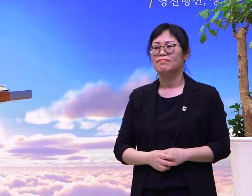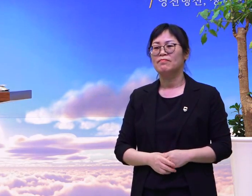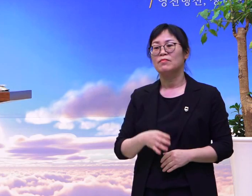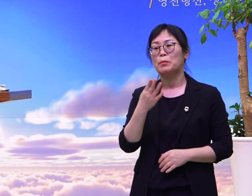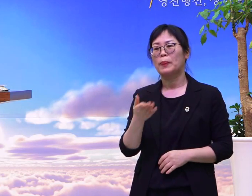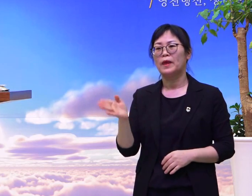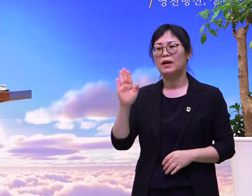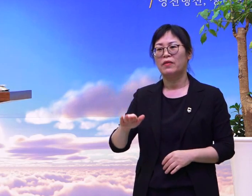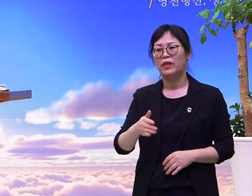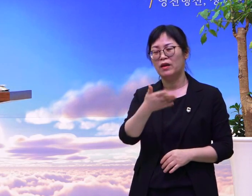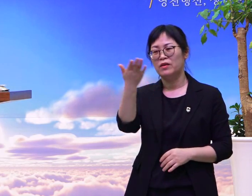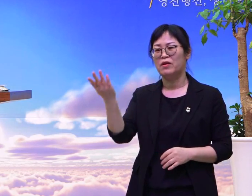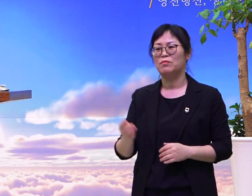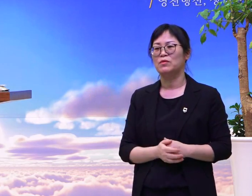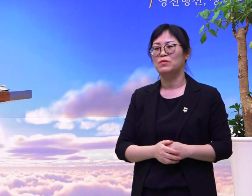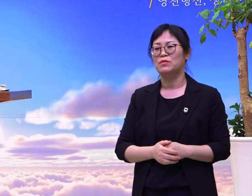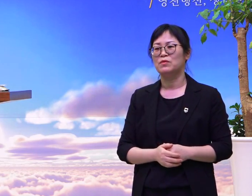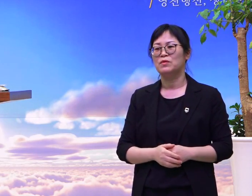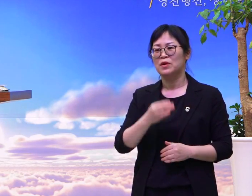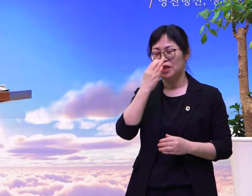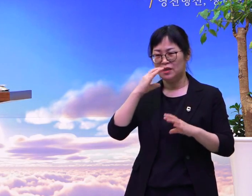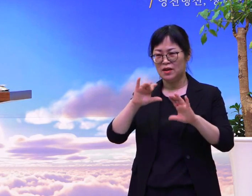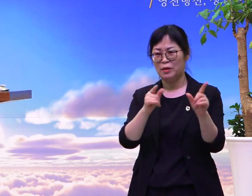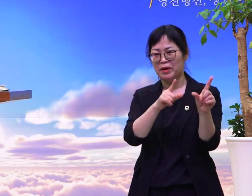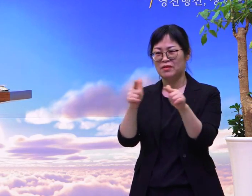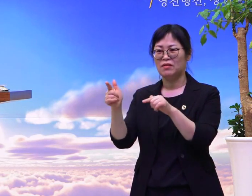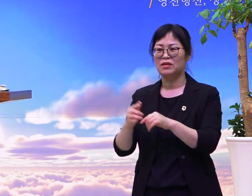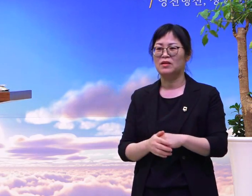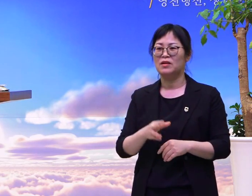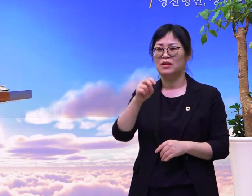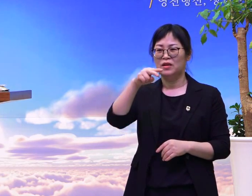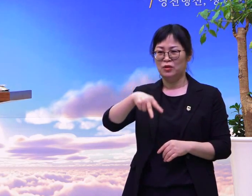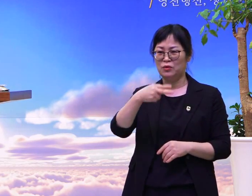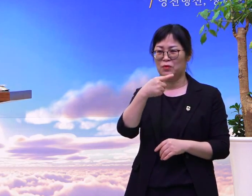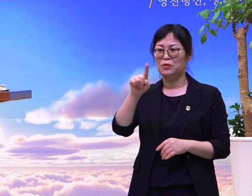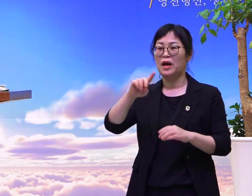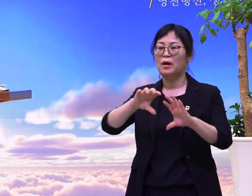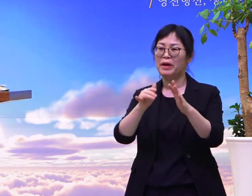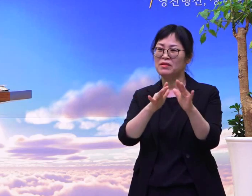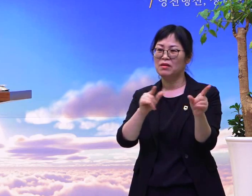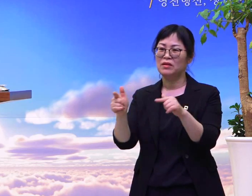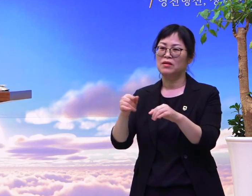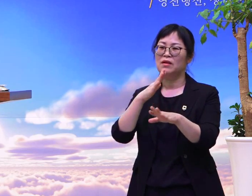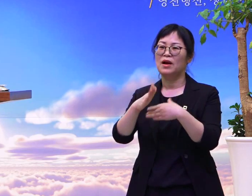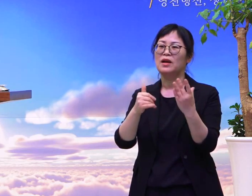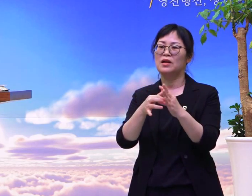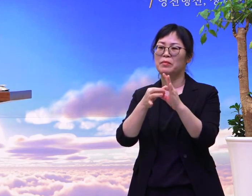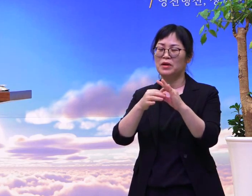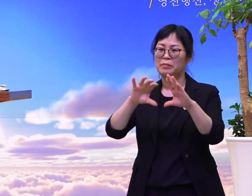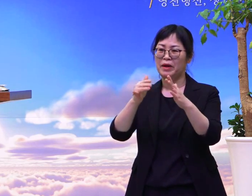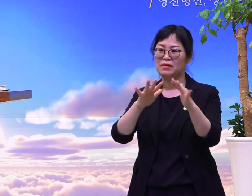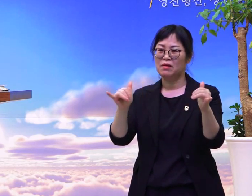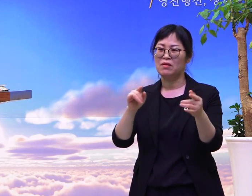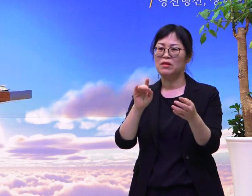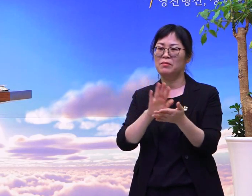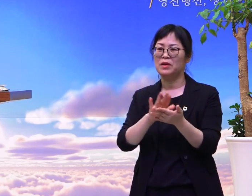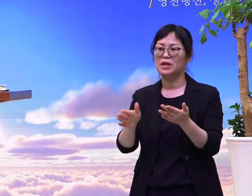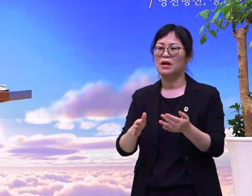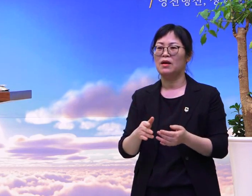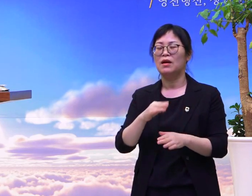그런데 여러분, 이스라엘 백성들 그리고 유다 백성들 하나님의 백성 아닙니까? 하나님에